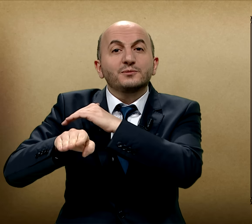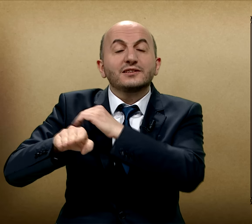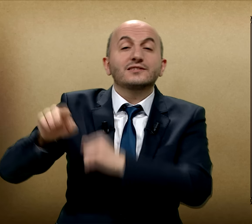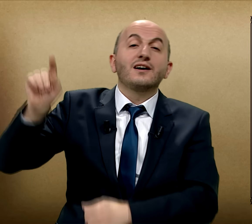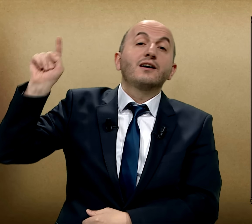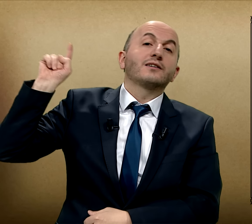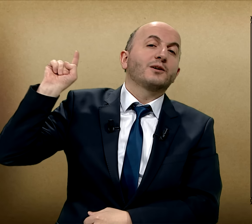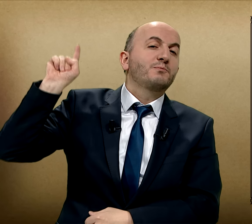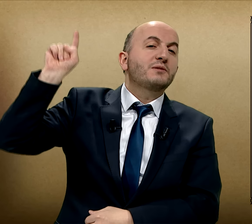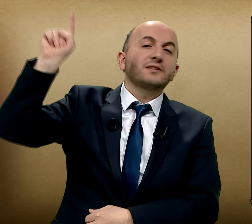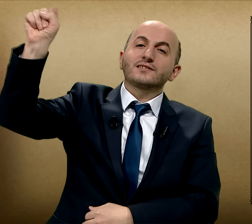sığınağımız Rabbimizdir.